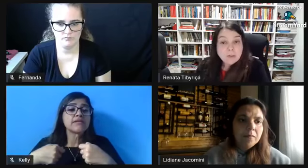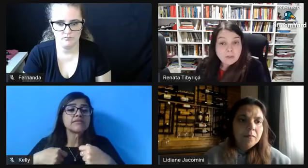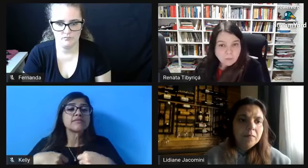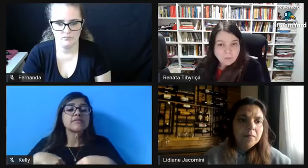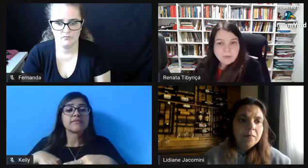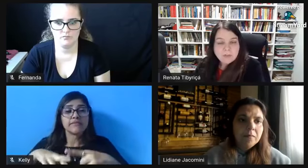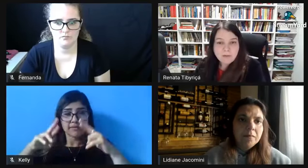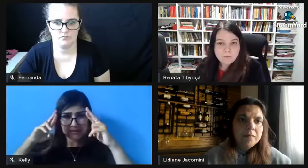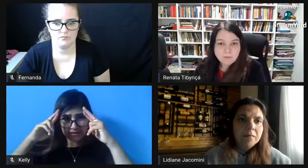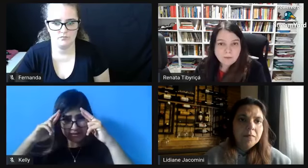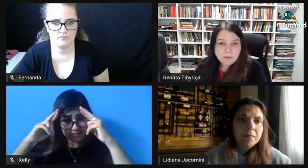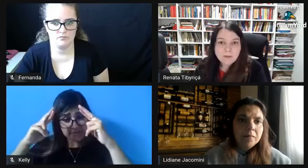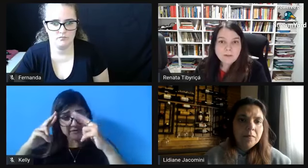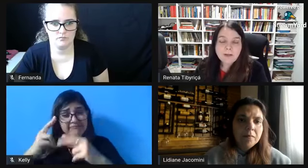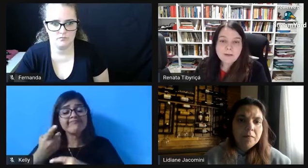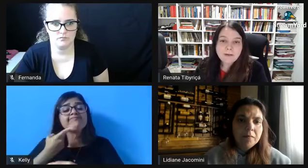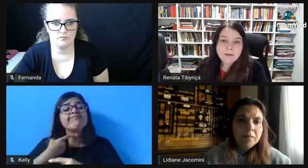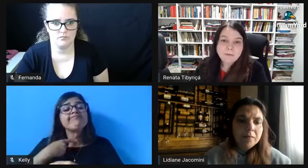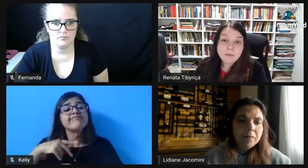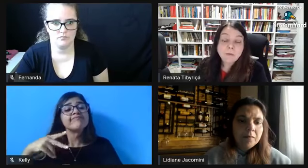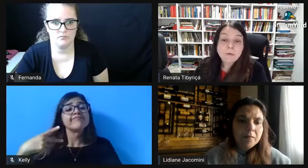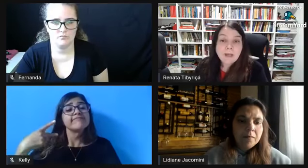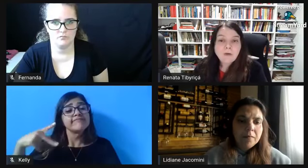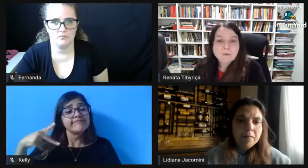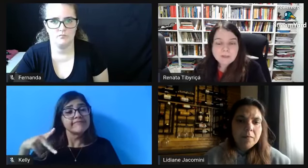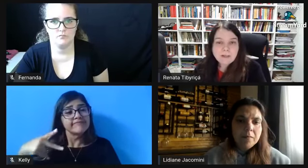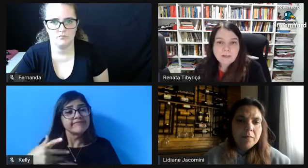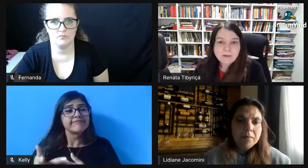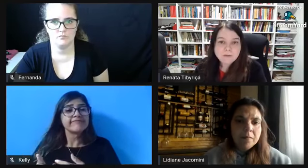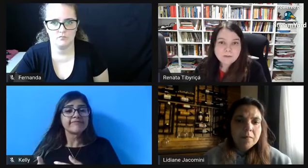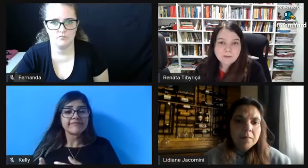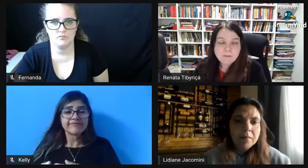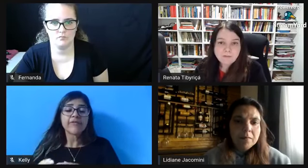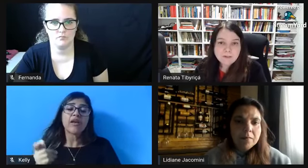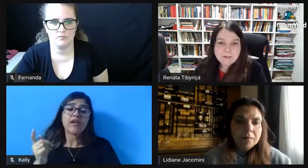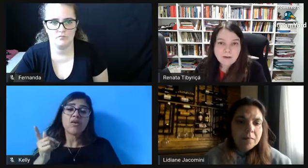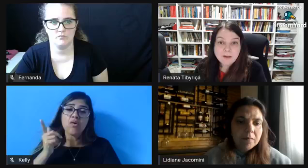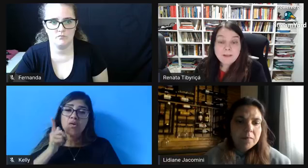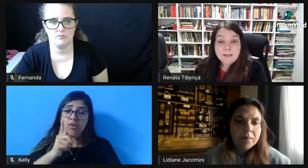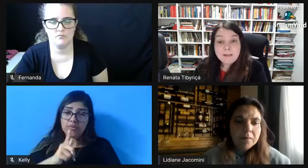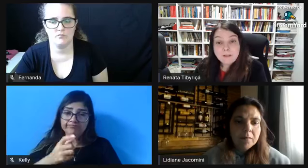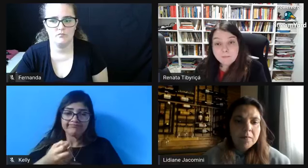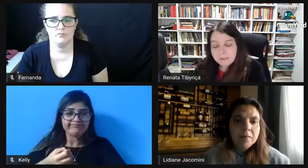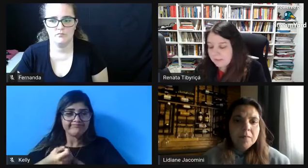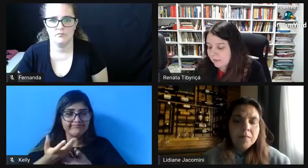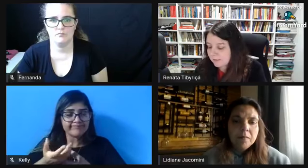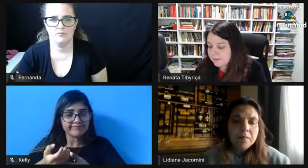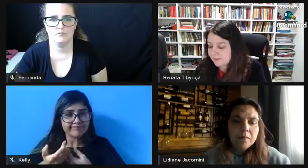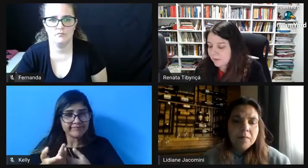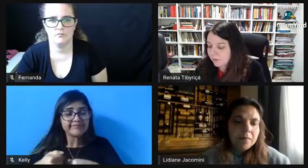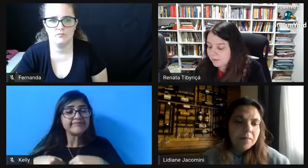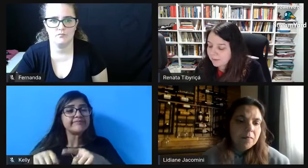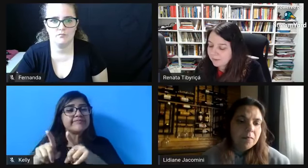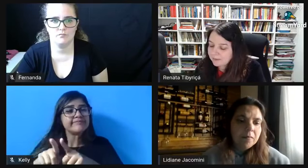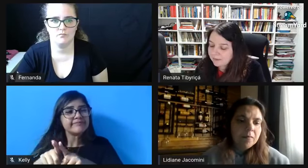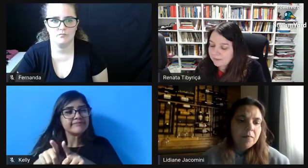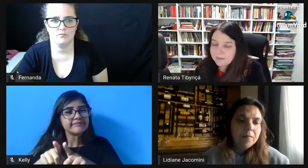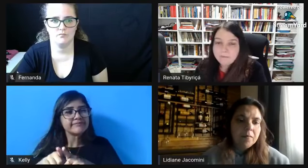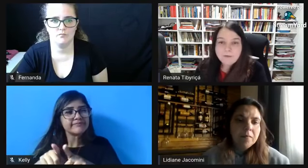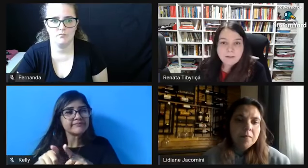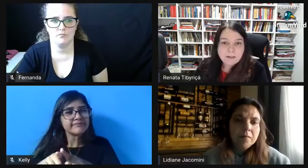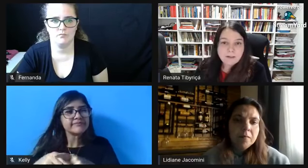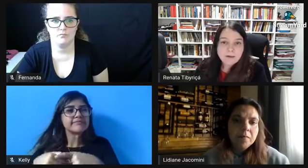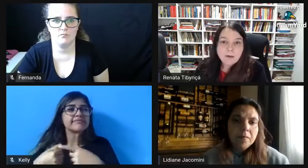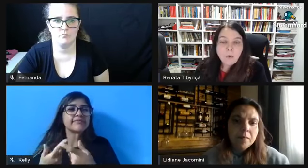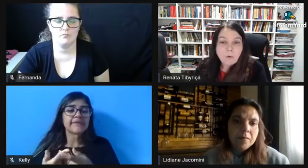dela, na medida do possível, do que ela conseguir se manifestar. E também, essa curatela, ela tem